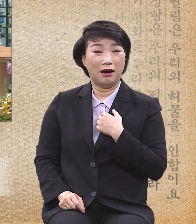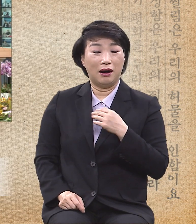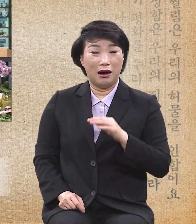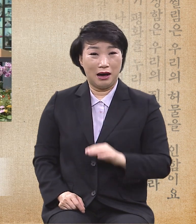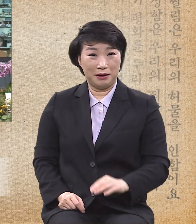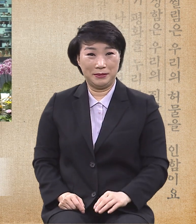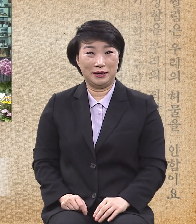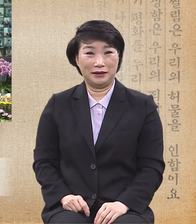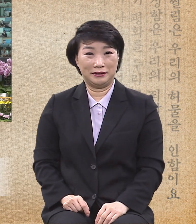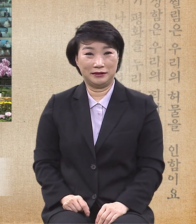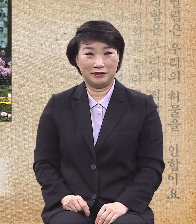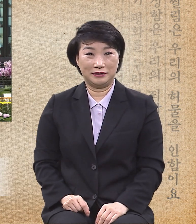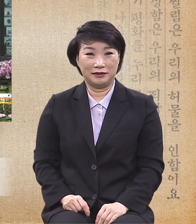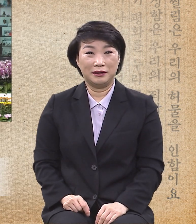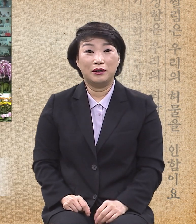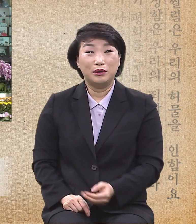때